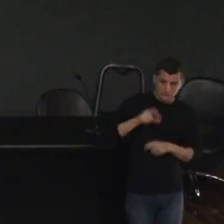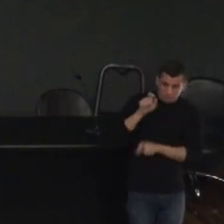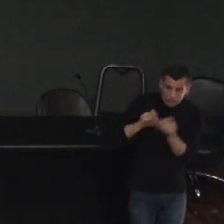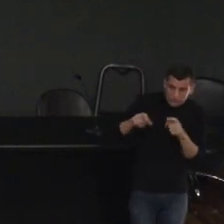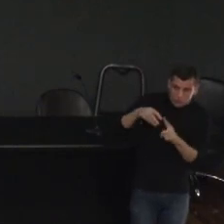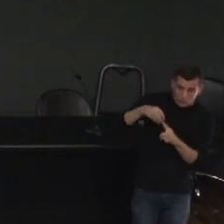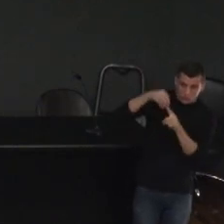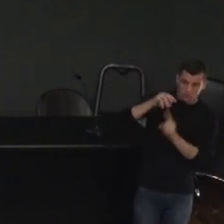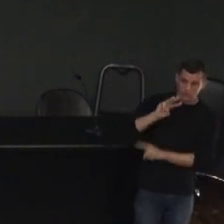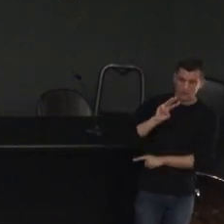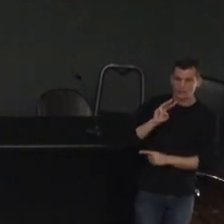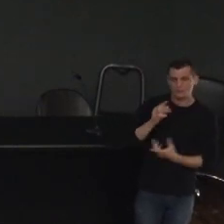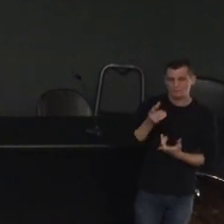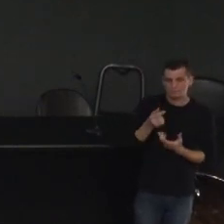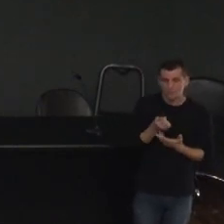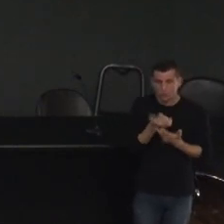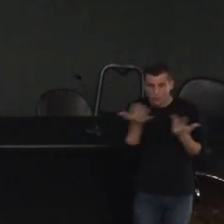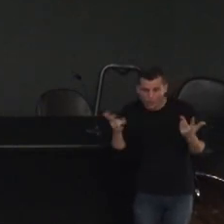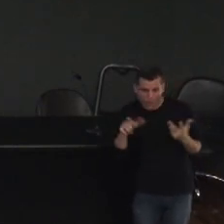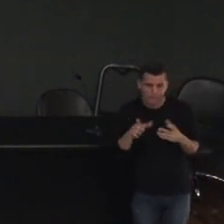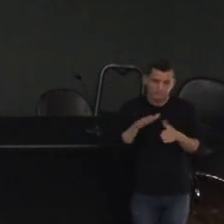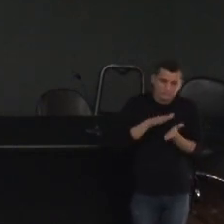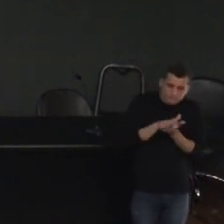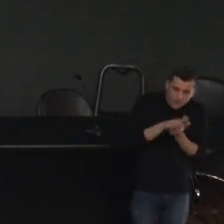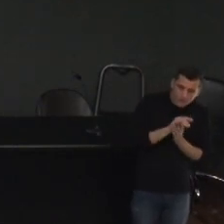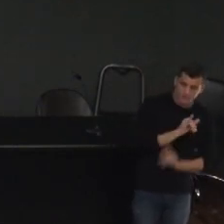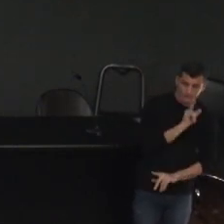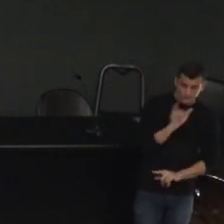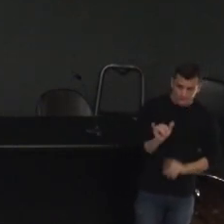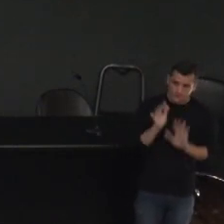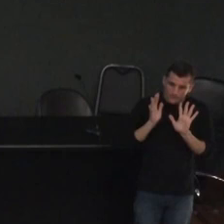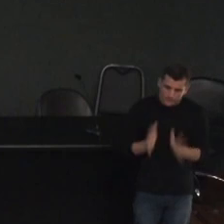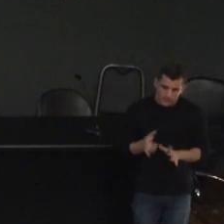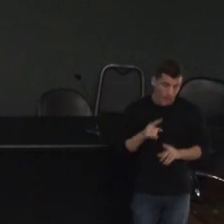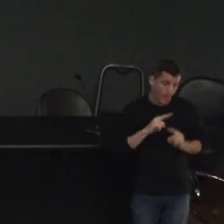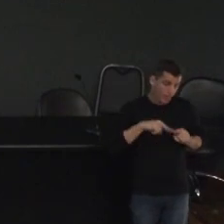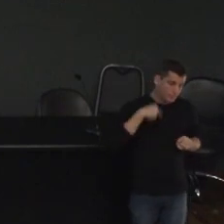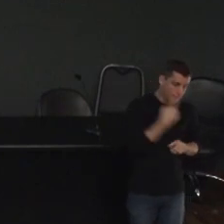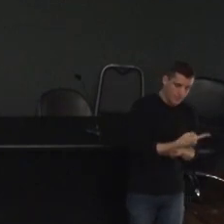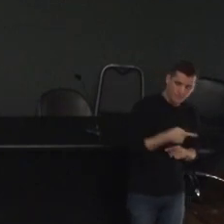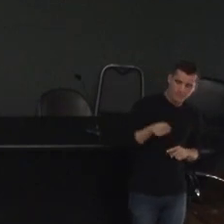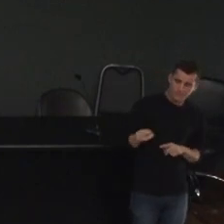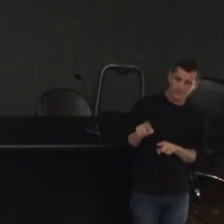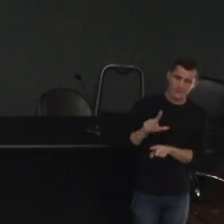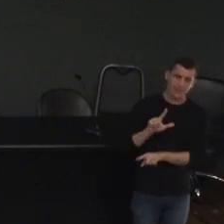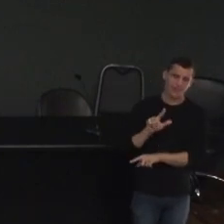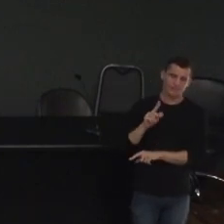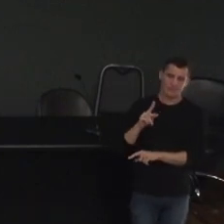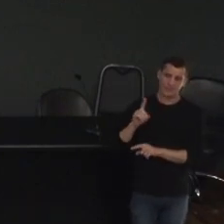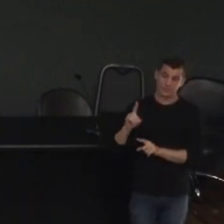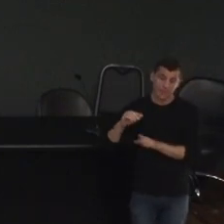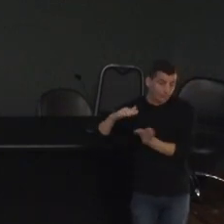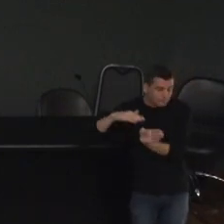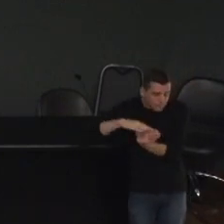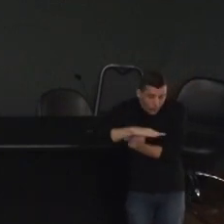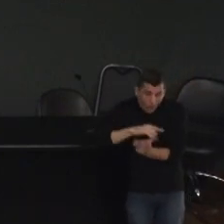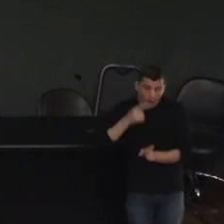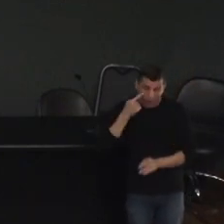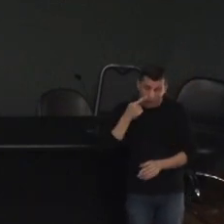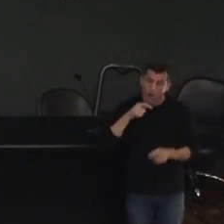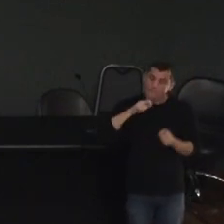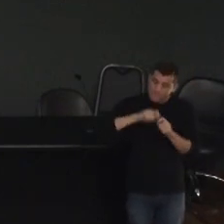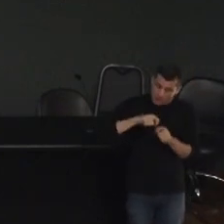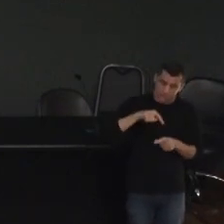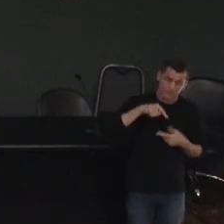titulares e isso foi comunicado npd o que vai ser feito Depois dessa comunicação vai ser verificado pela própria npd junto com a assembleia e